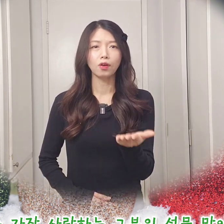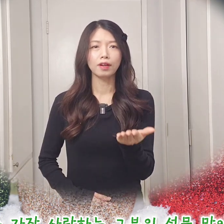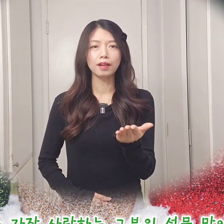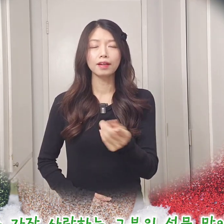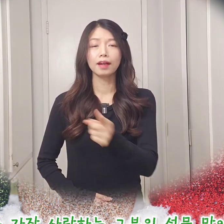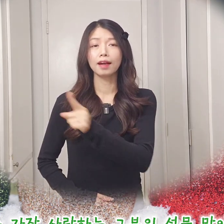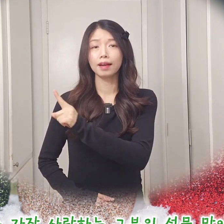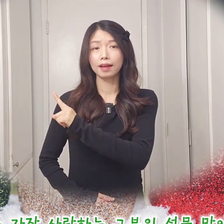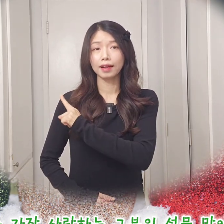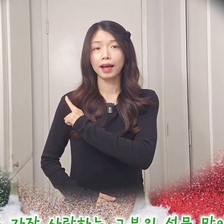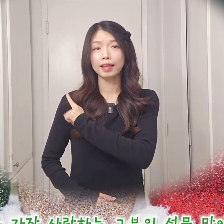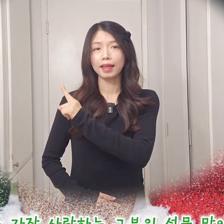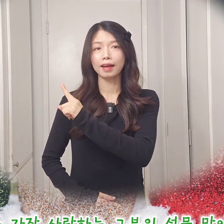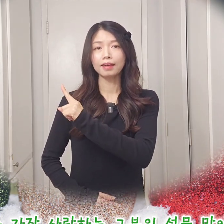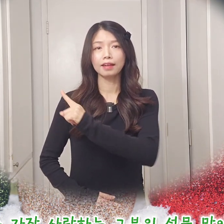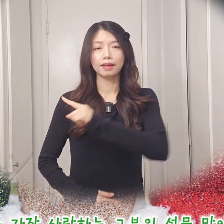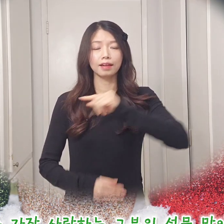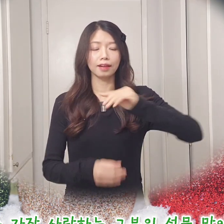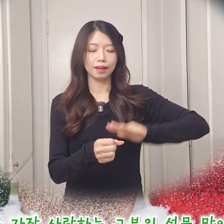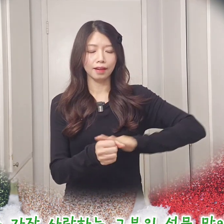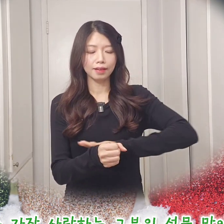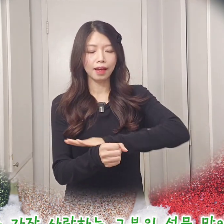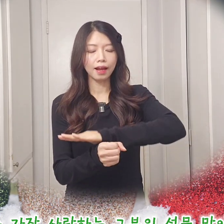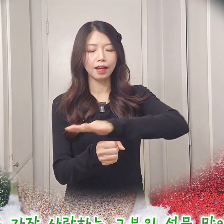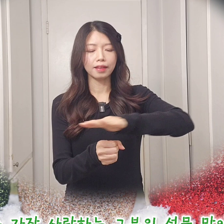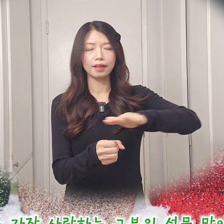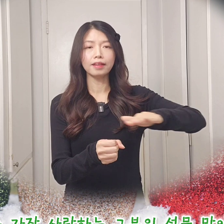너를 가장 사랑하는